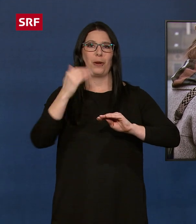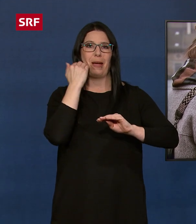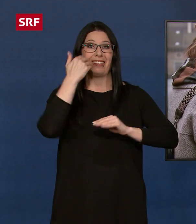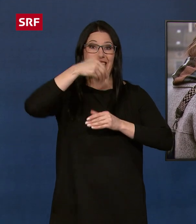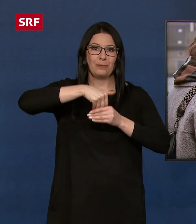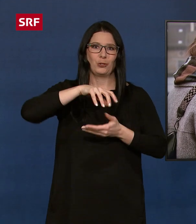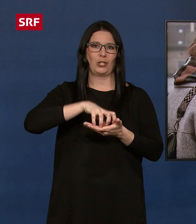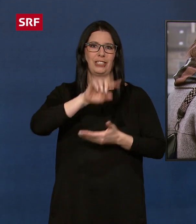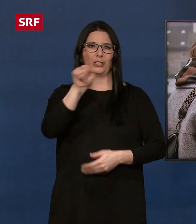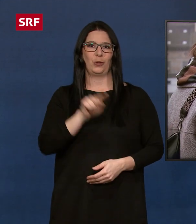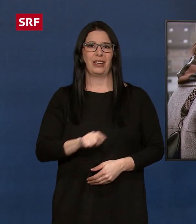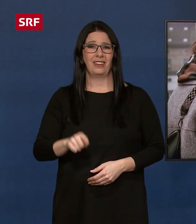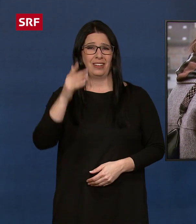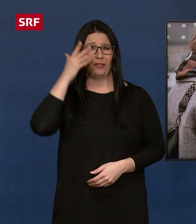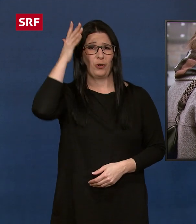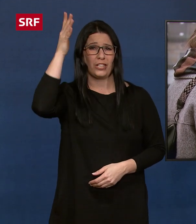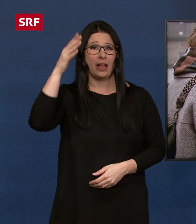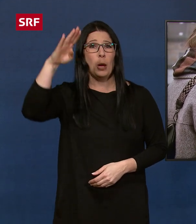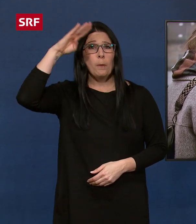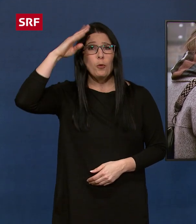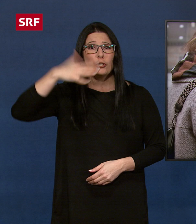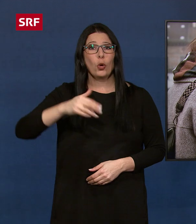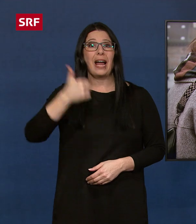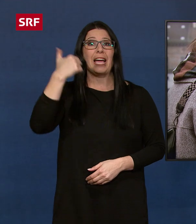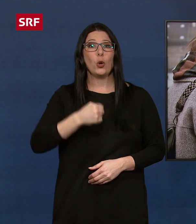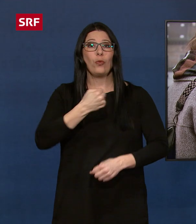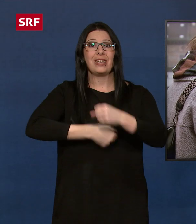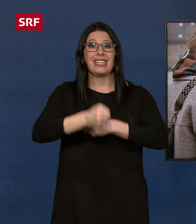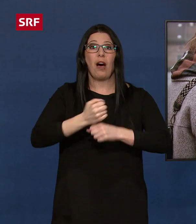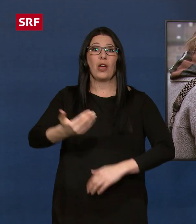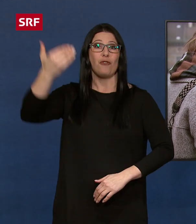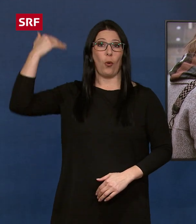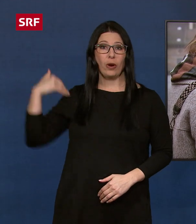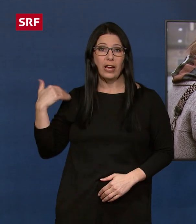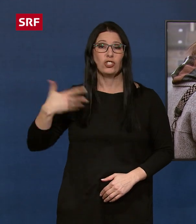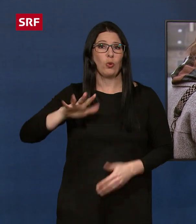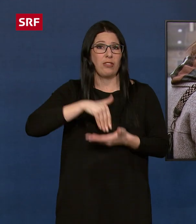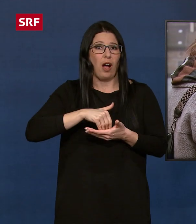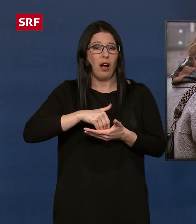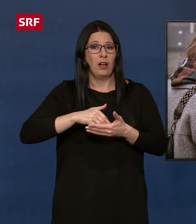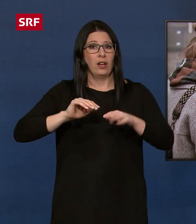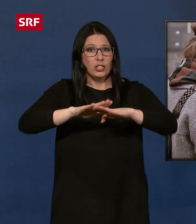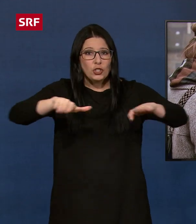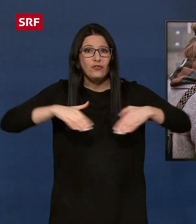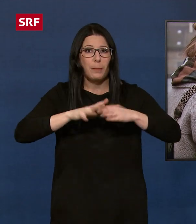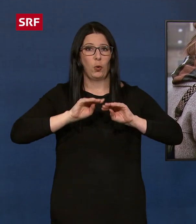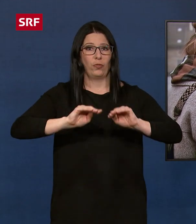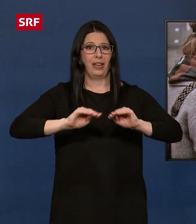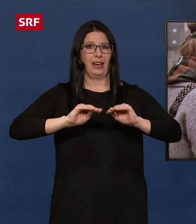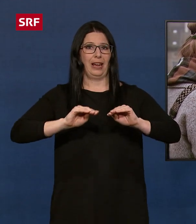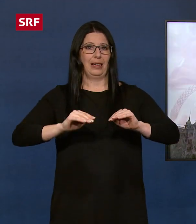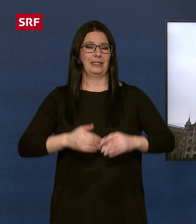Und man muss sich vorstellen, die Buben hatten schon 100 Jahre vorher Schwimmunterricht. Also die haben schon 100 Jahre vorher gelernt